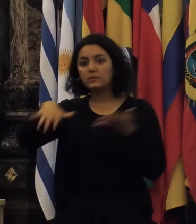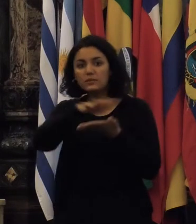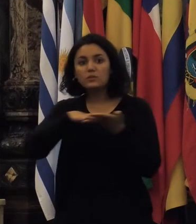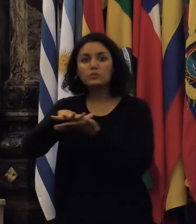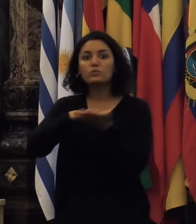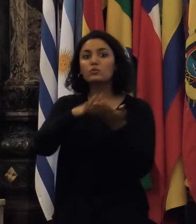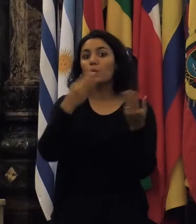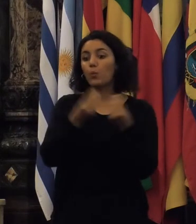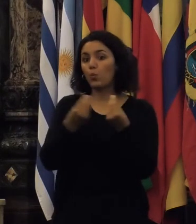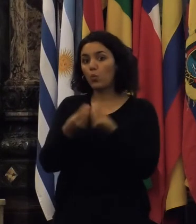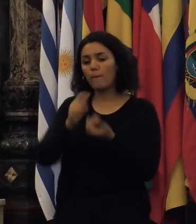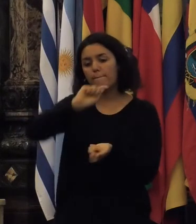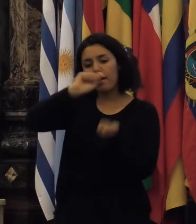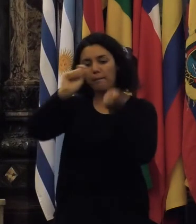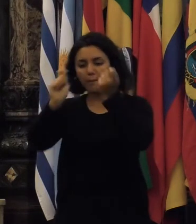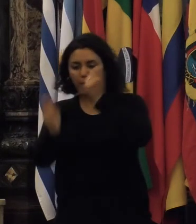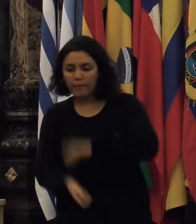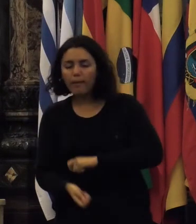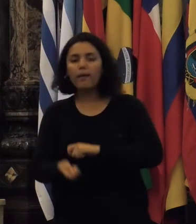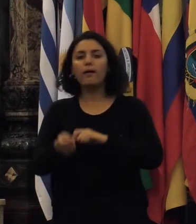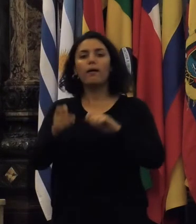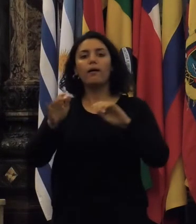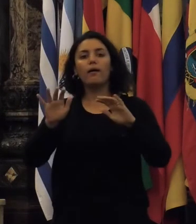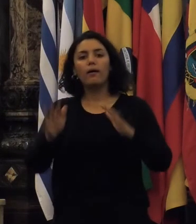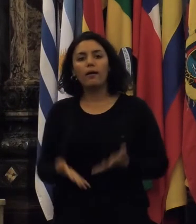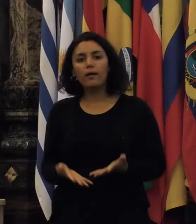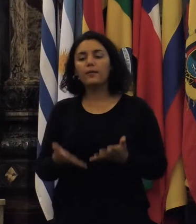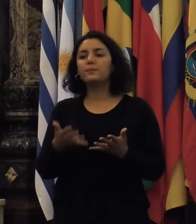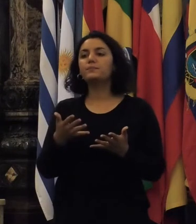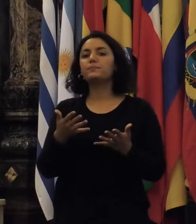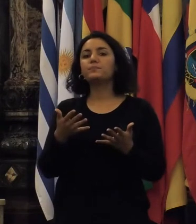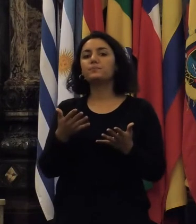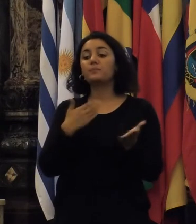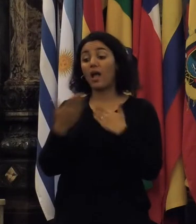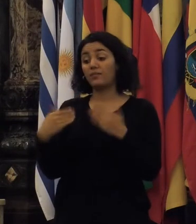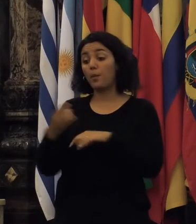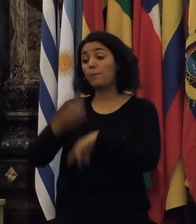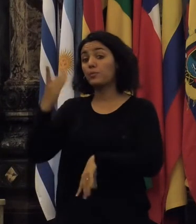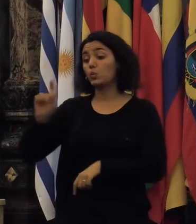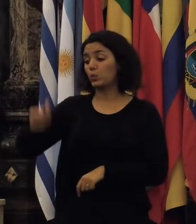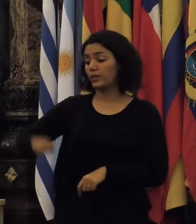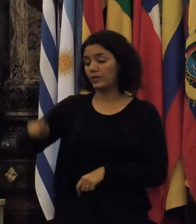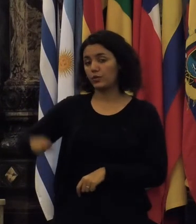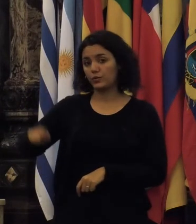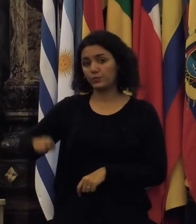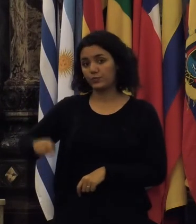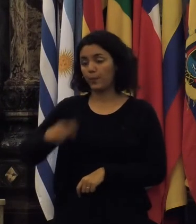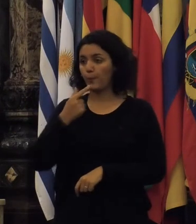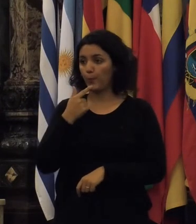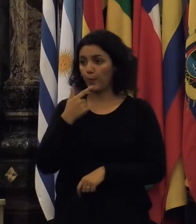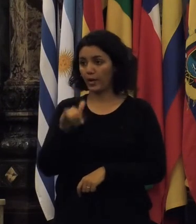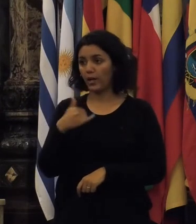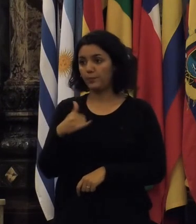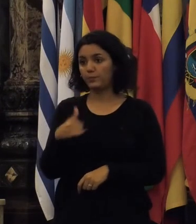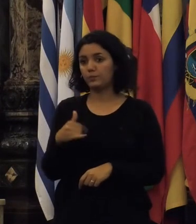se nos replantearon también en el diálogo con el campo jurídico. En donde, por ejemplo, nosotros